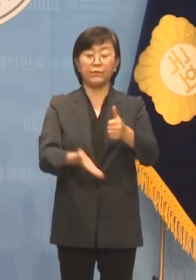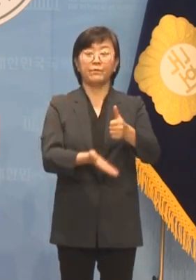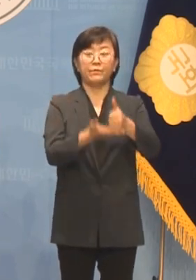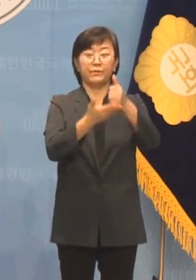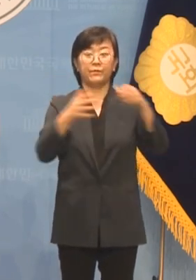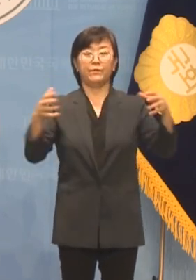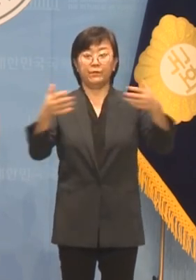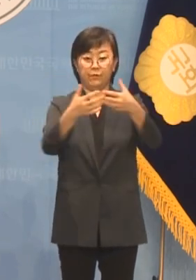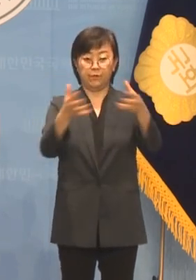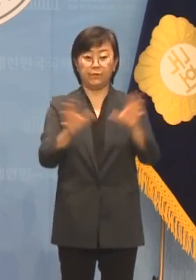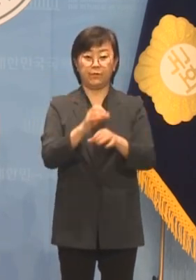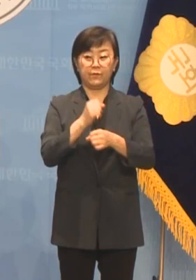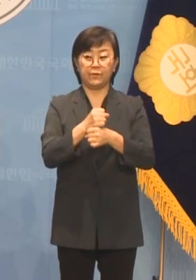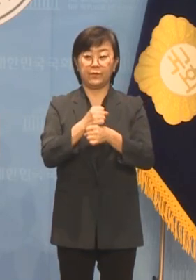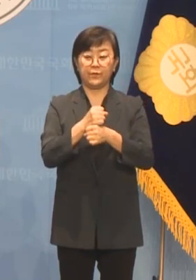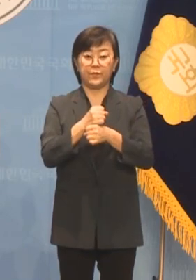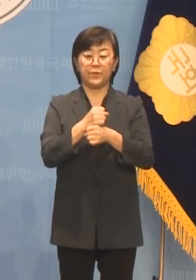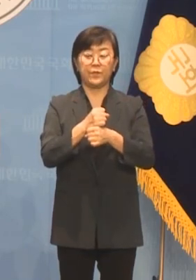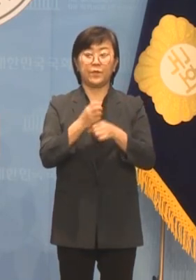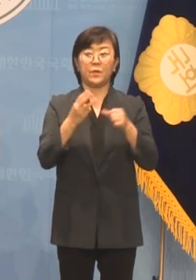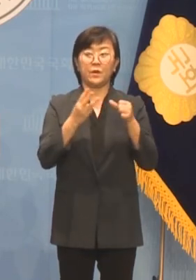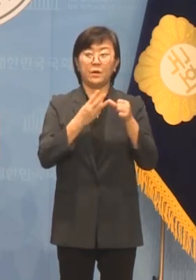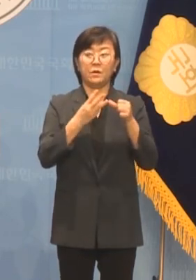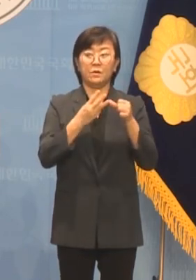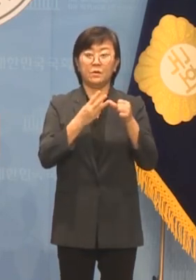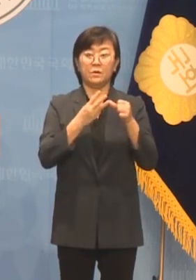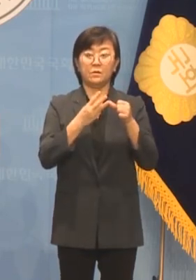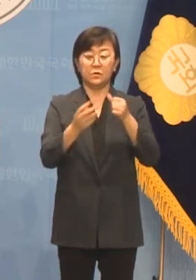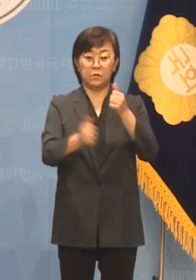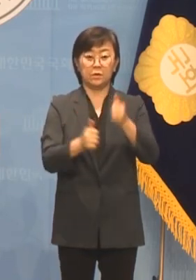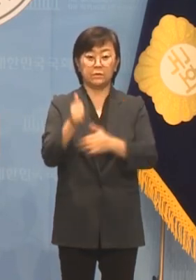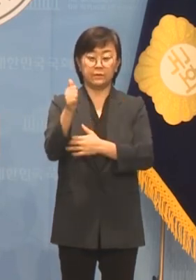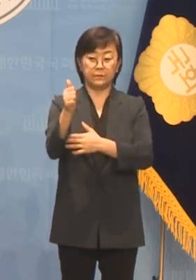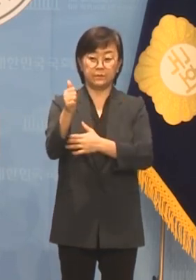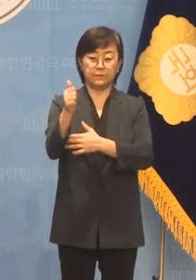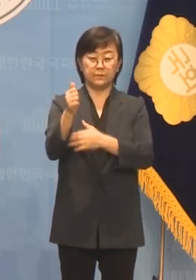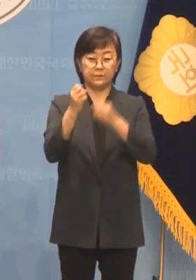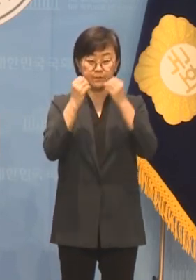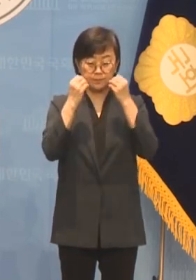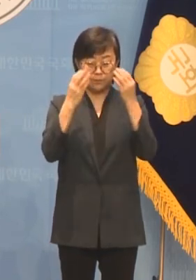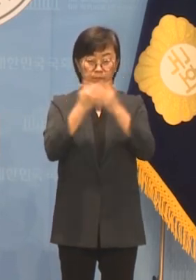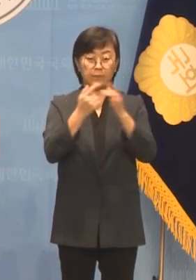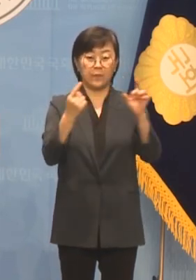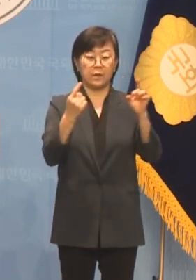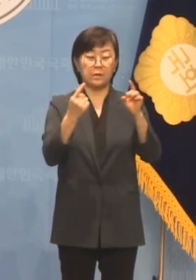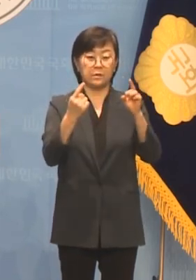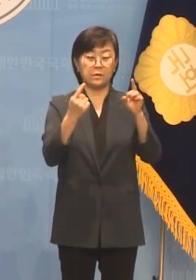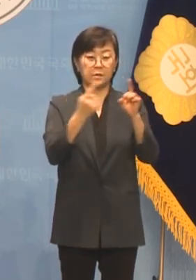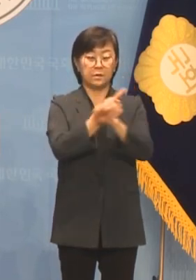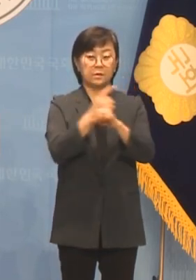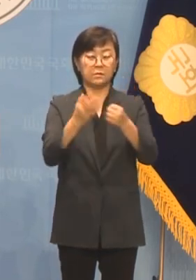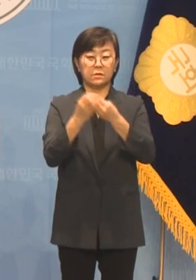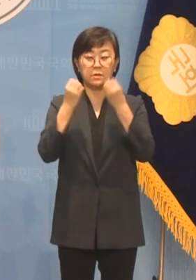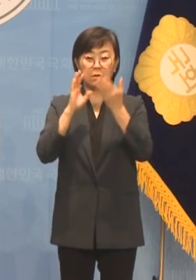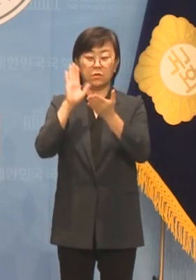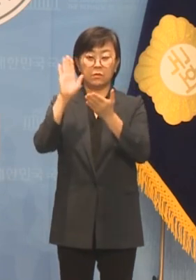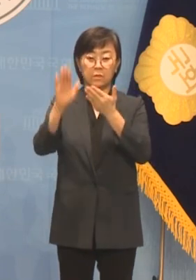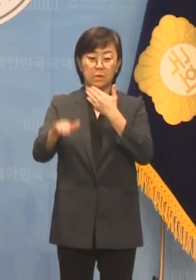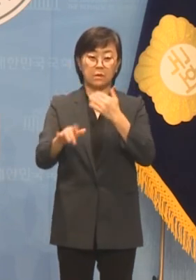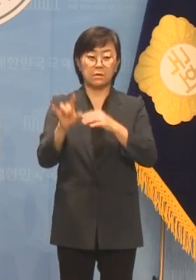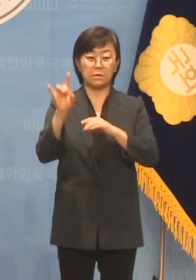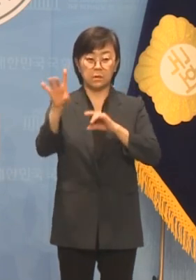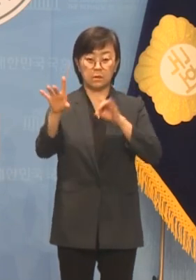추천하여 구성한다. 셋째, 위원장은 개혁신당과 새로운 미래가